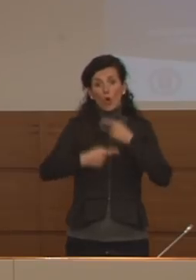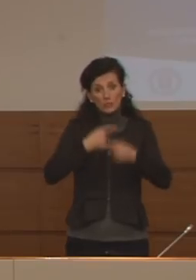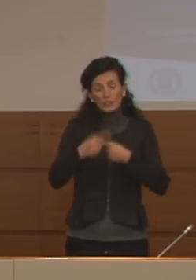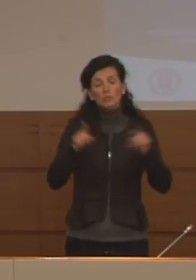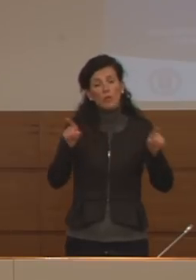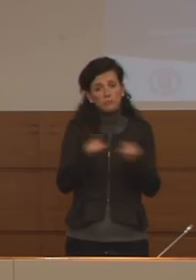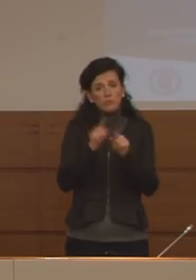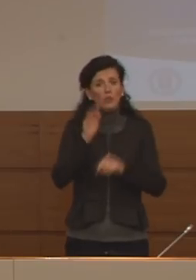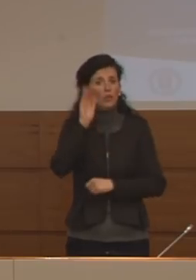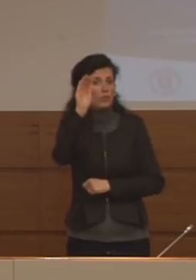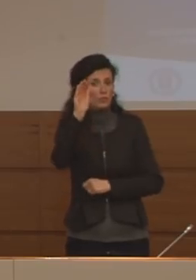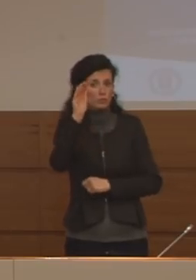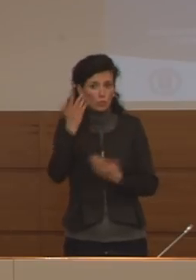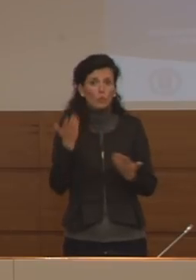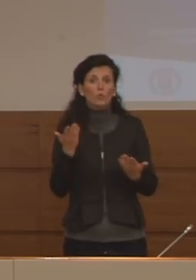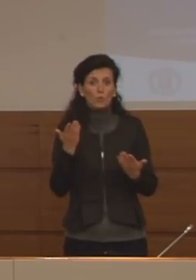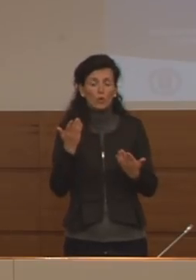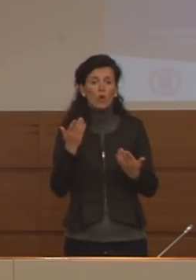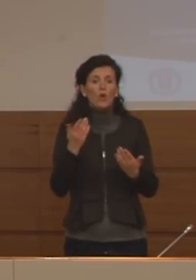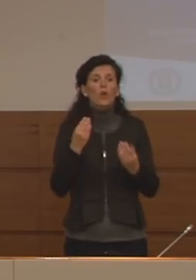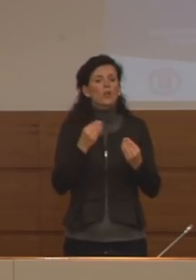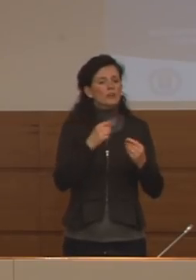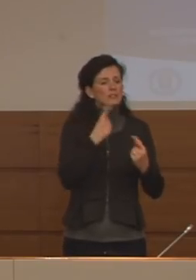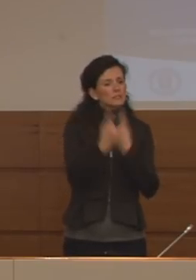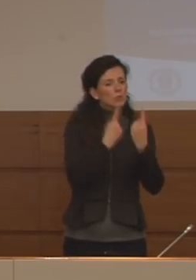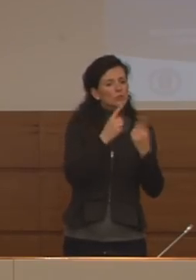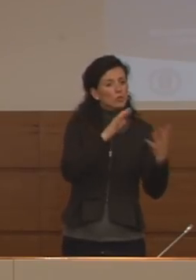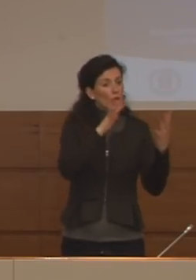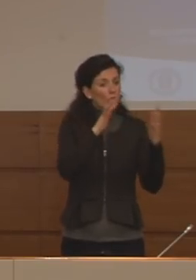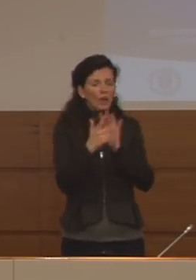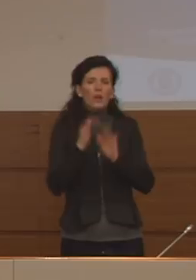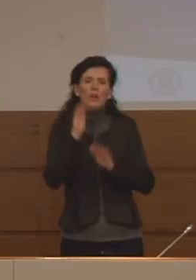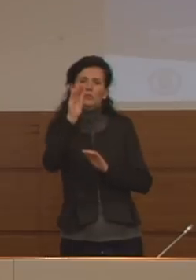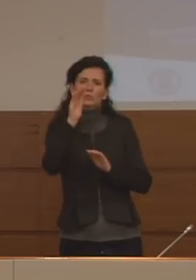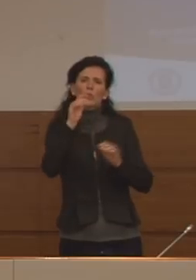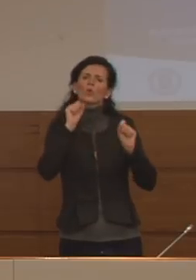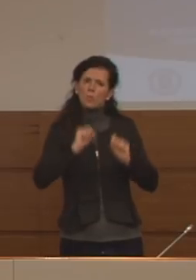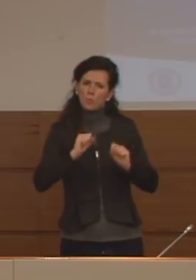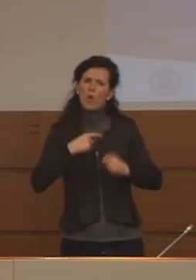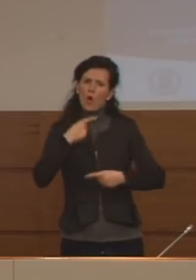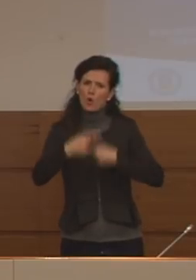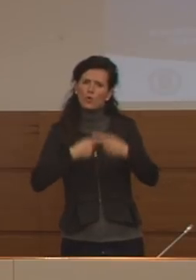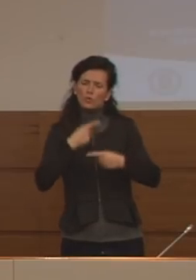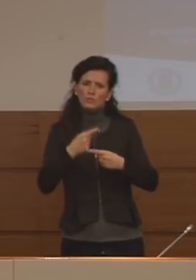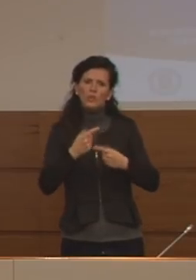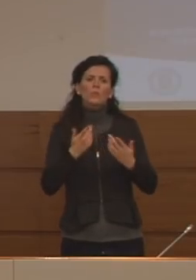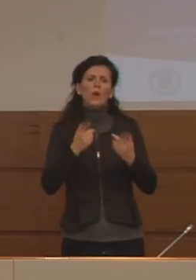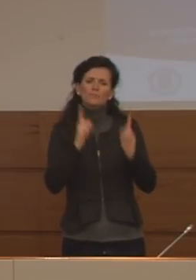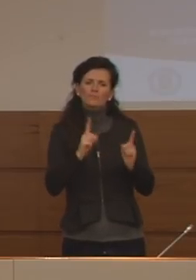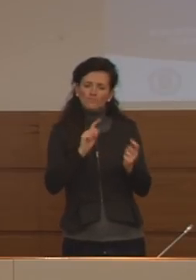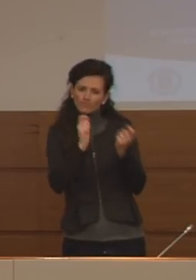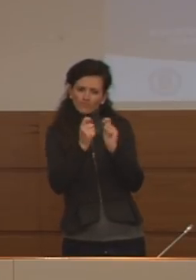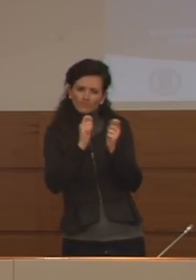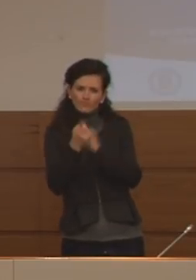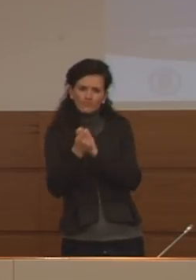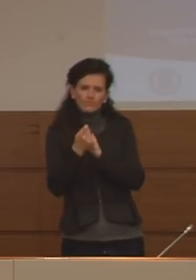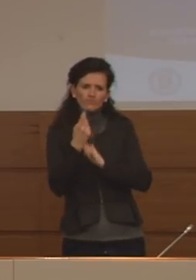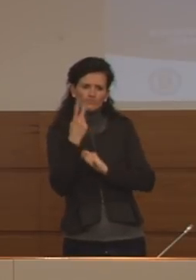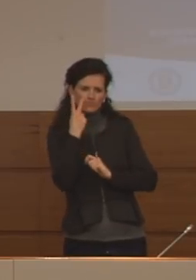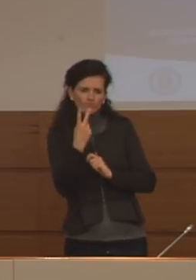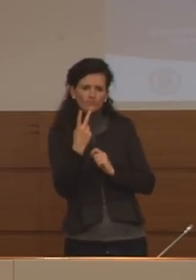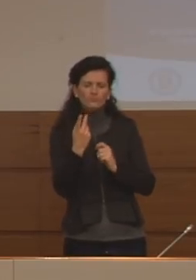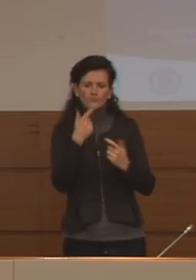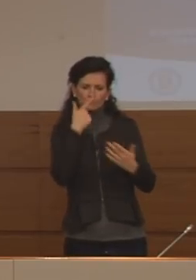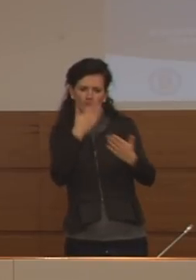rispetto alla progressione e anche quando verranno modulate successivamente gli aspetti e quindi ci